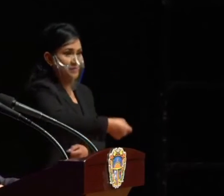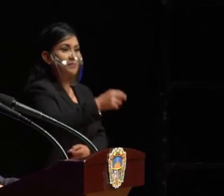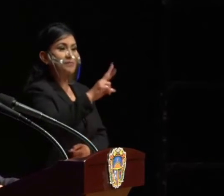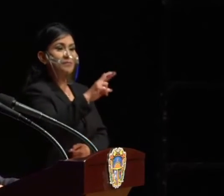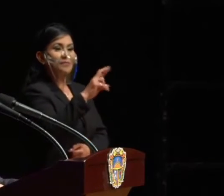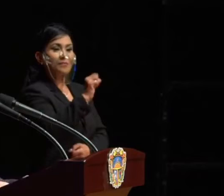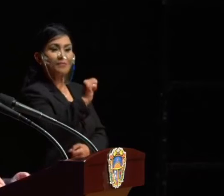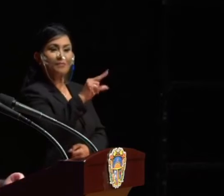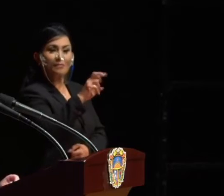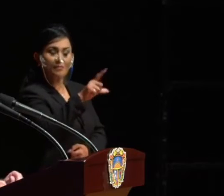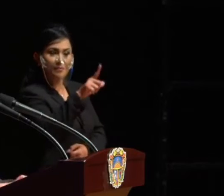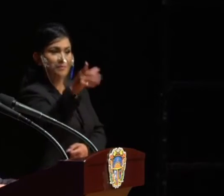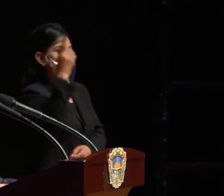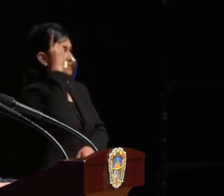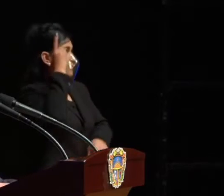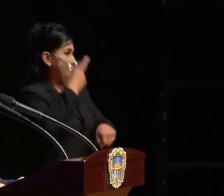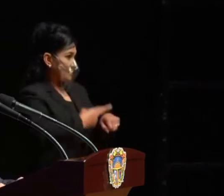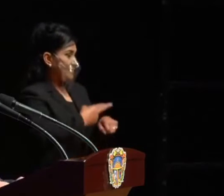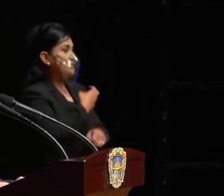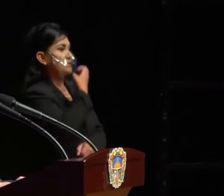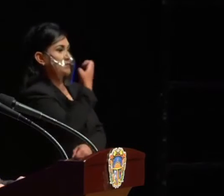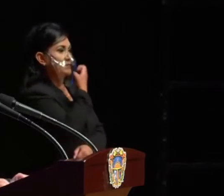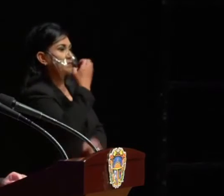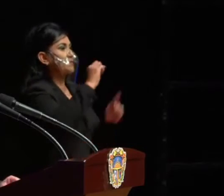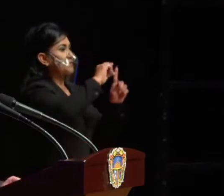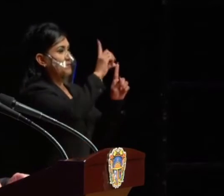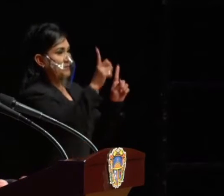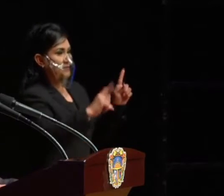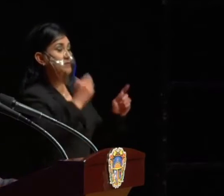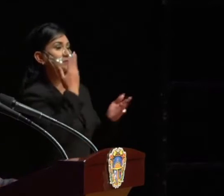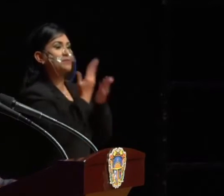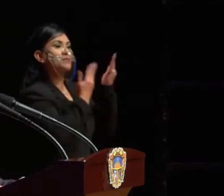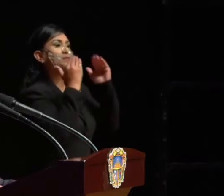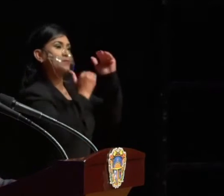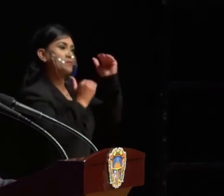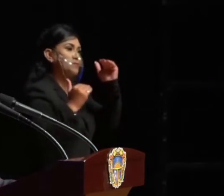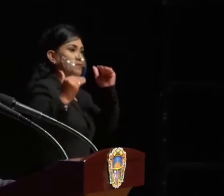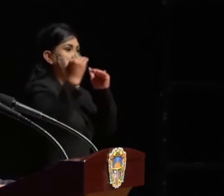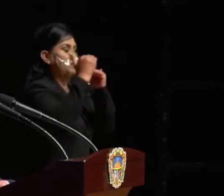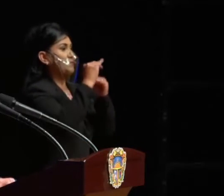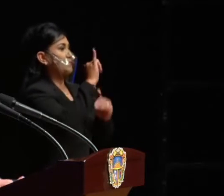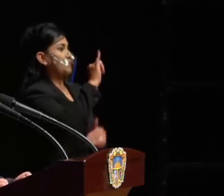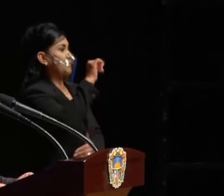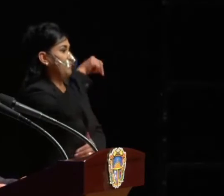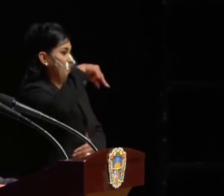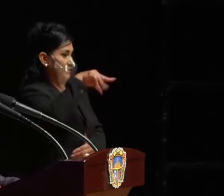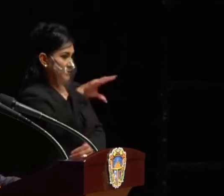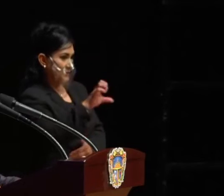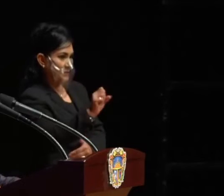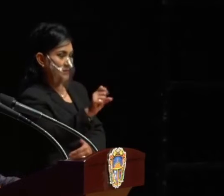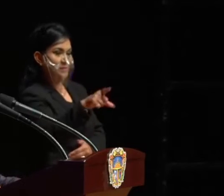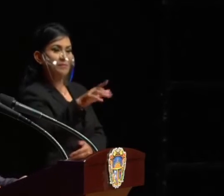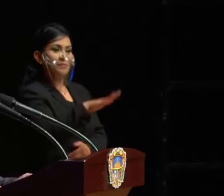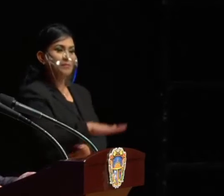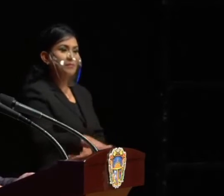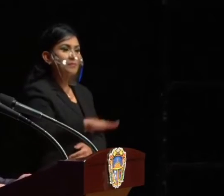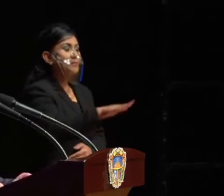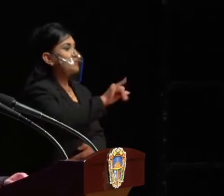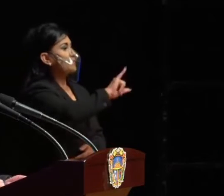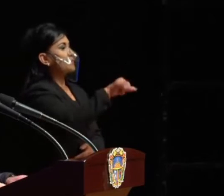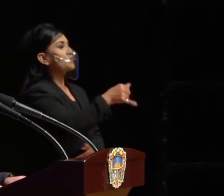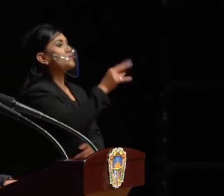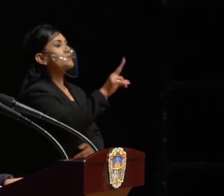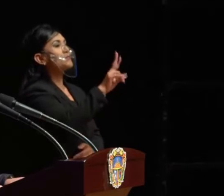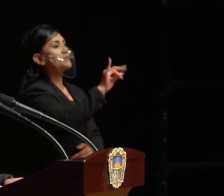Paredes Guerrero, director de la Escuela Nacional de Estudios Superiores, la ENES, Unidad Juriquilla de